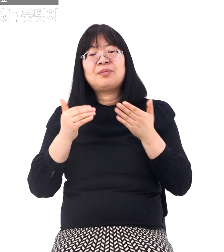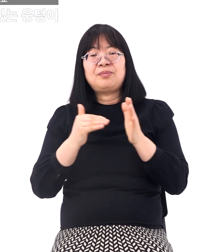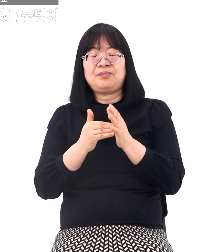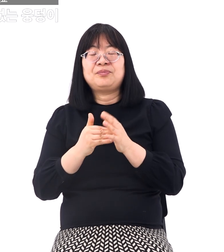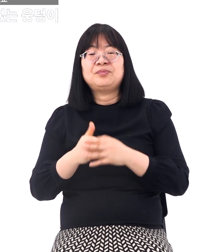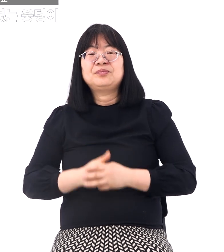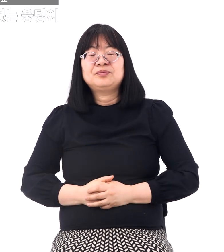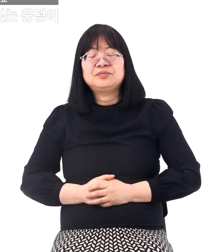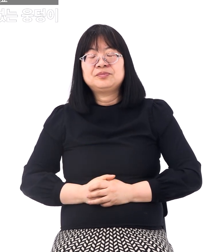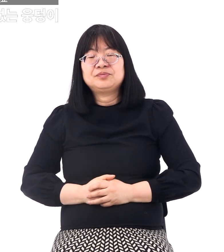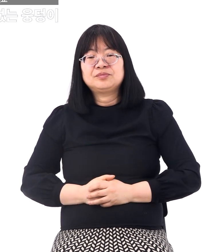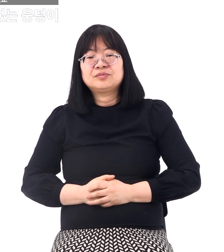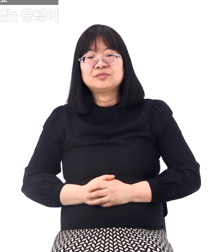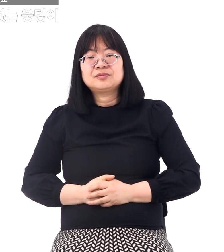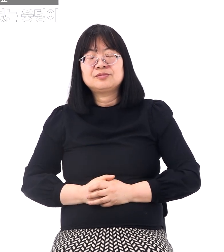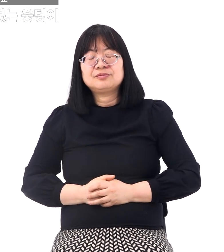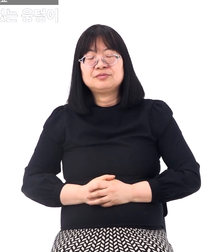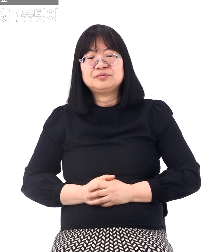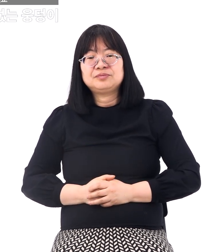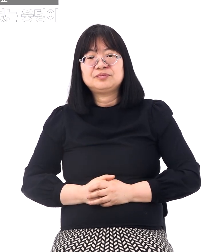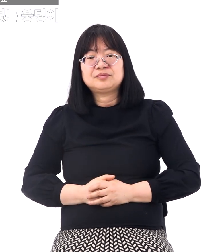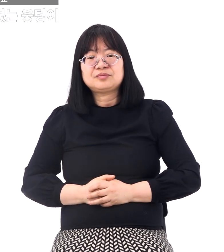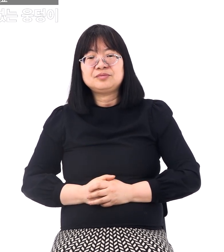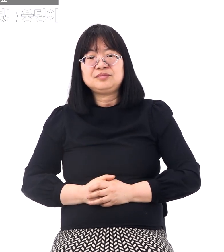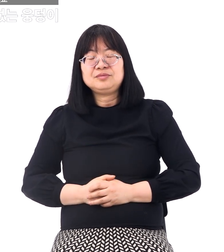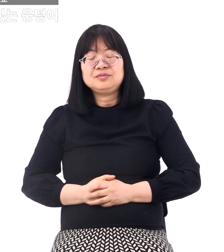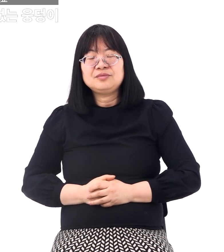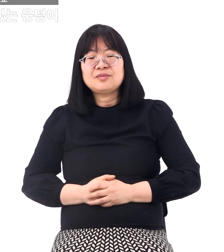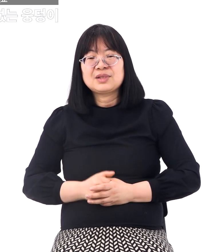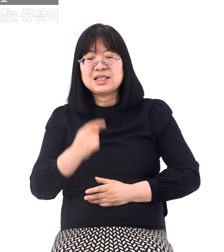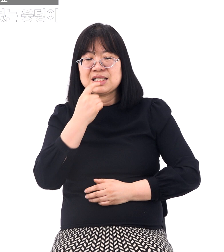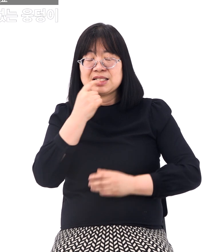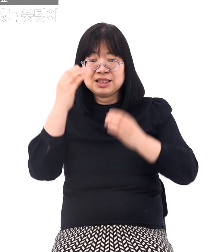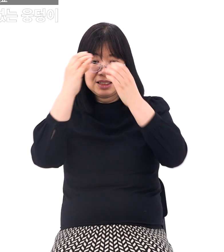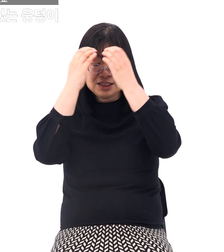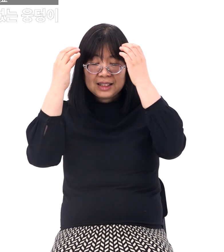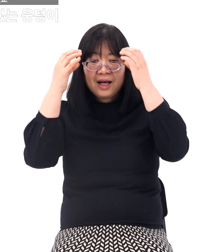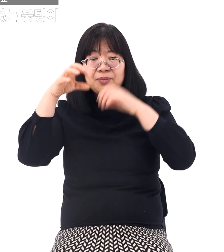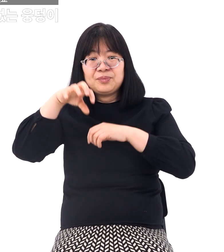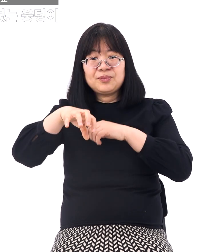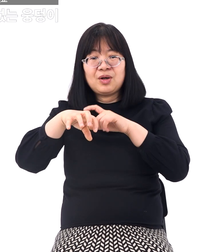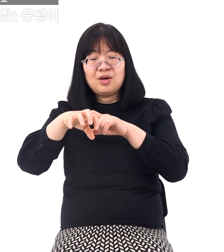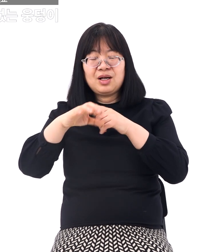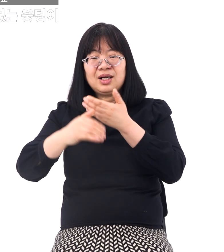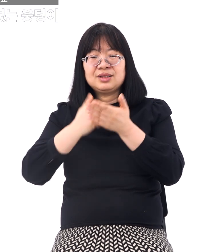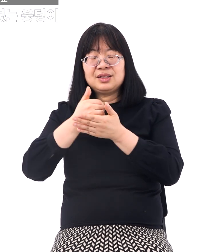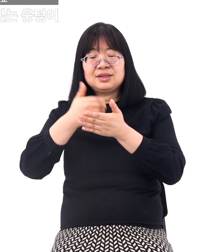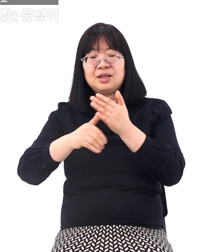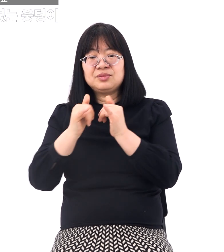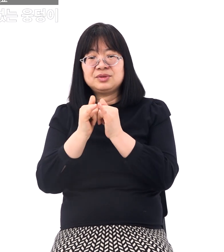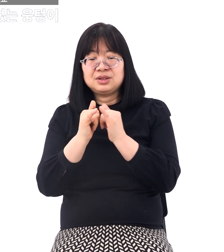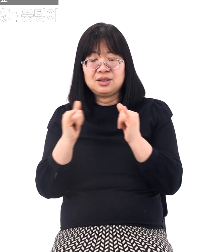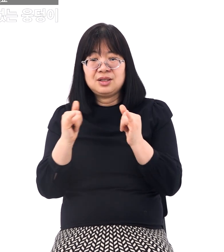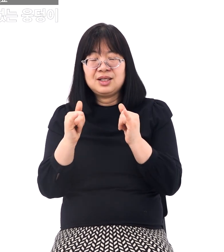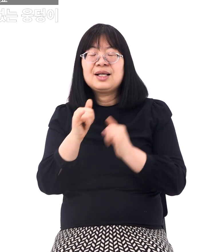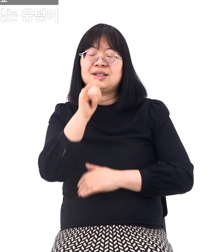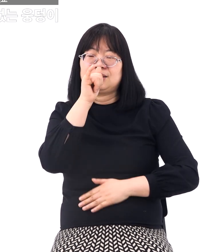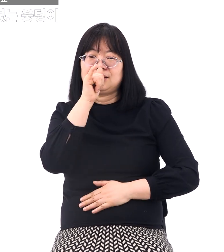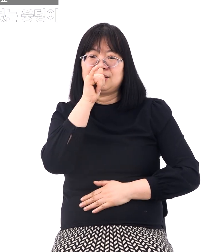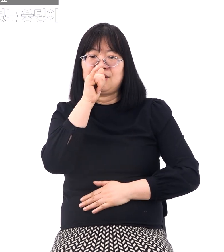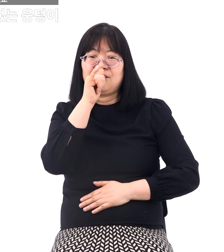받았어요. 그러니까 이슬람 땅에도 하나님의 남은 자들이